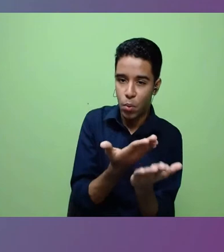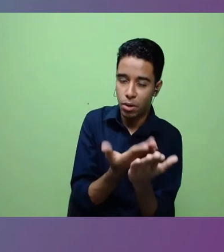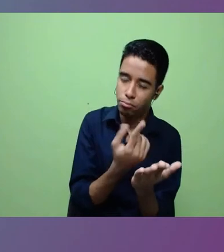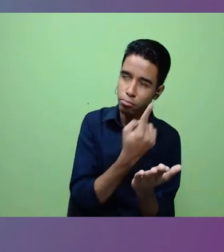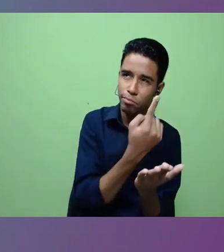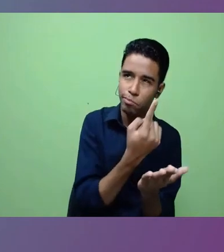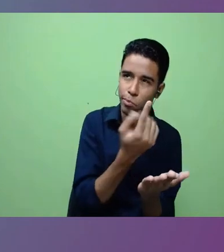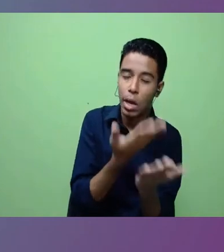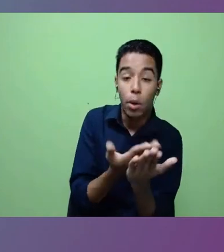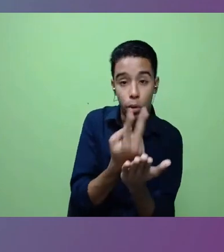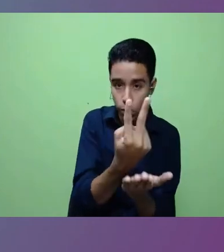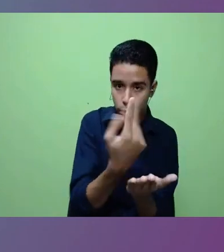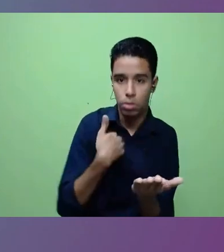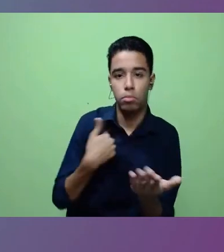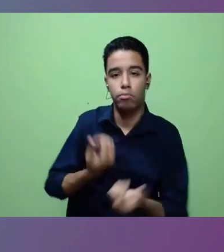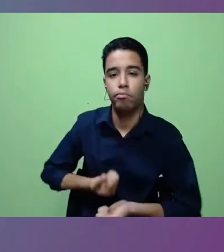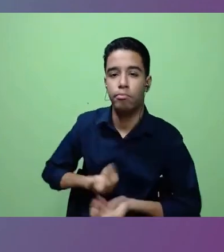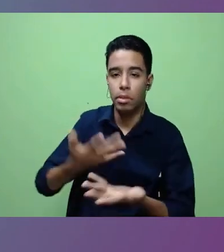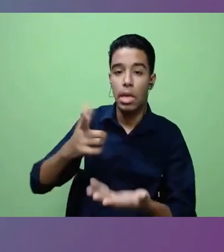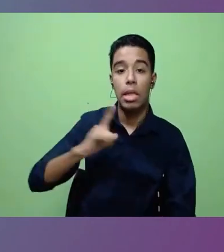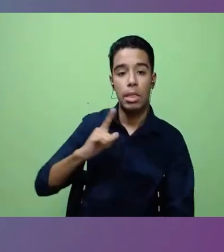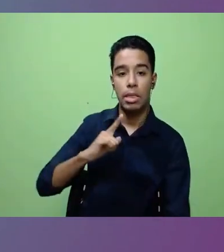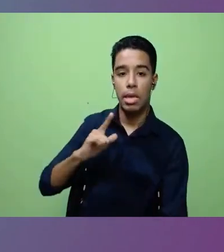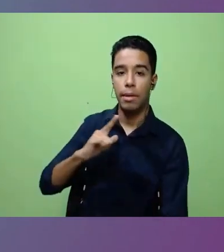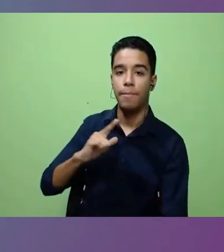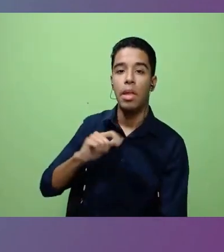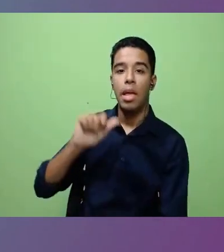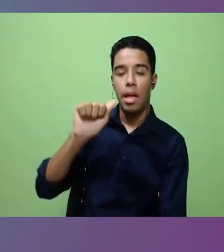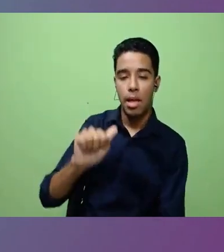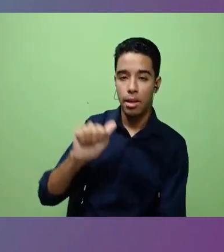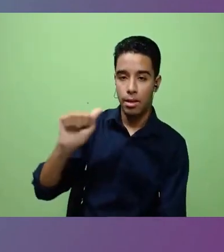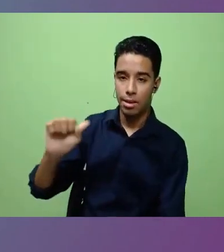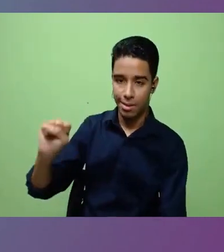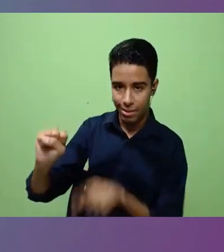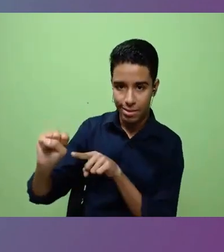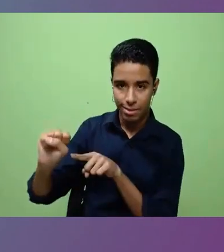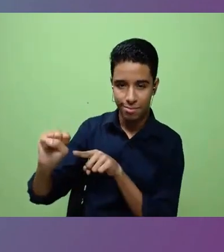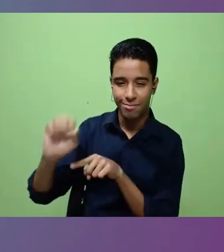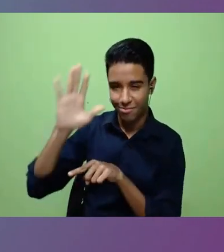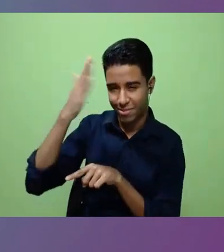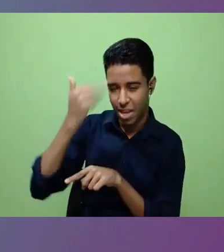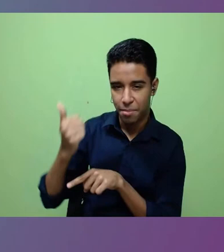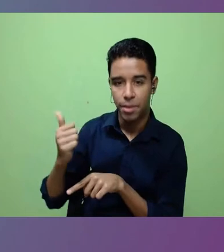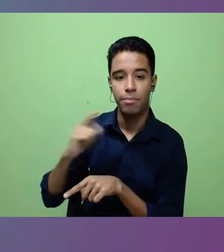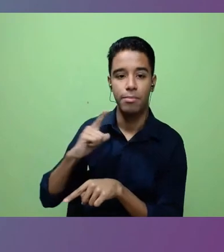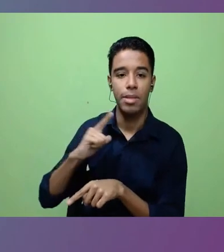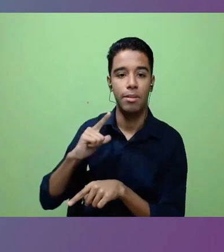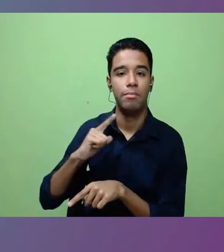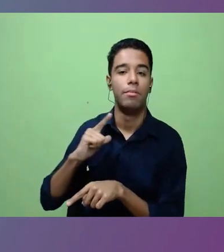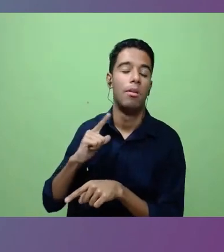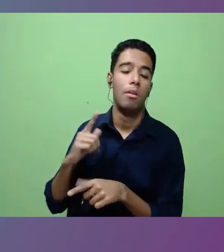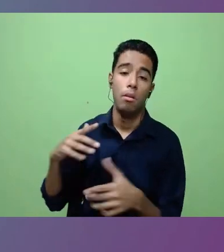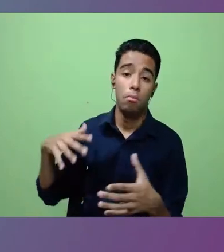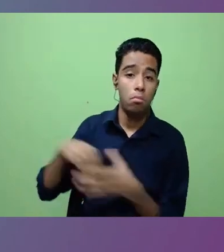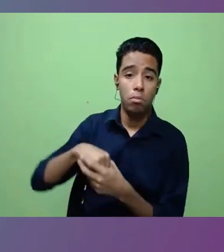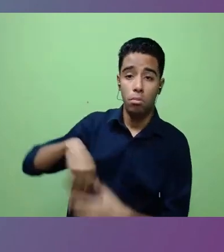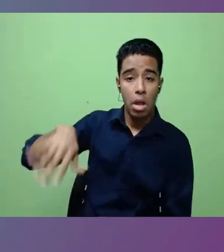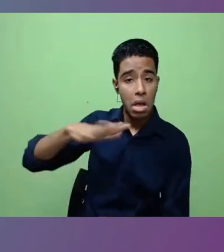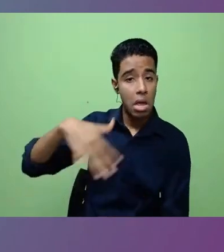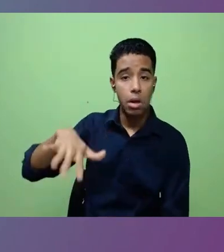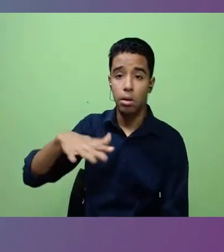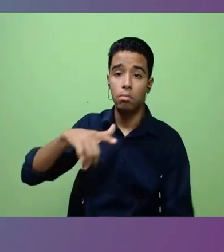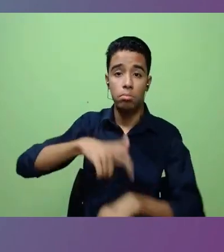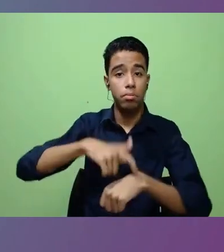aquele momento. Se esse sinal vai pegar ou não, naquele momento eu fiz uma estratégia de tradução, eu parti para